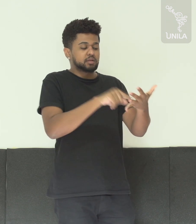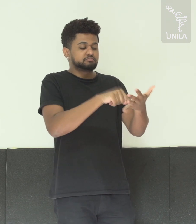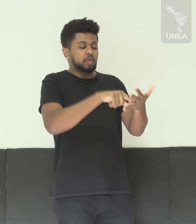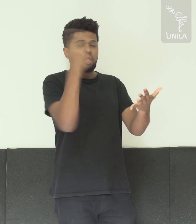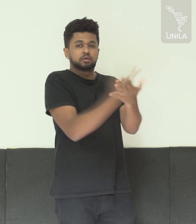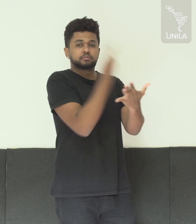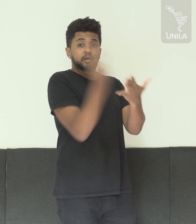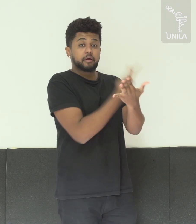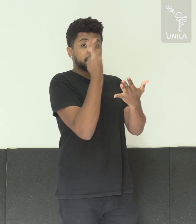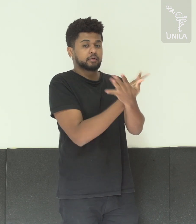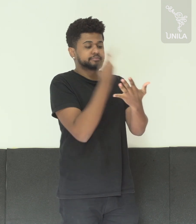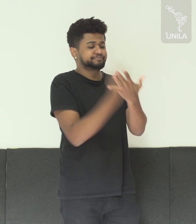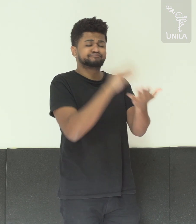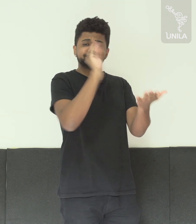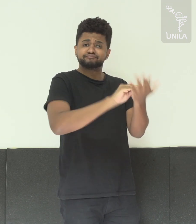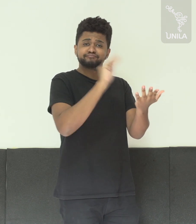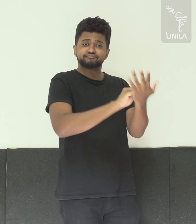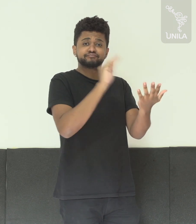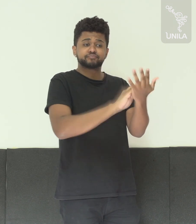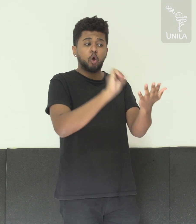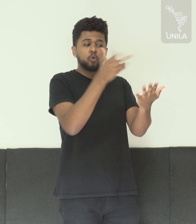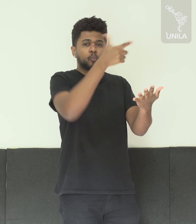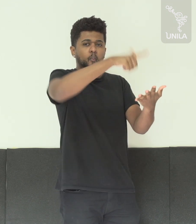esteja errada, incompleta ou